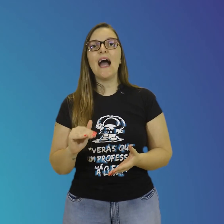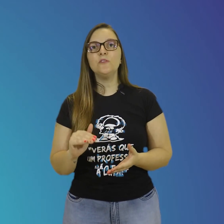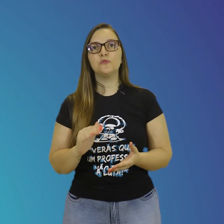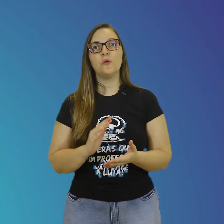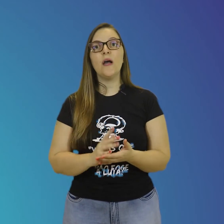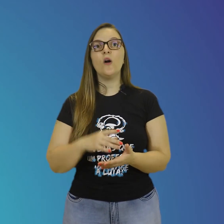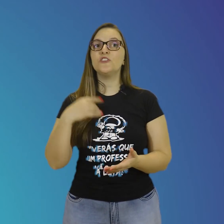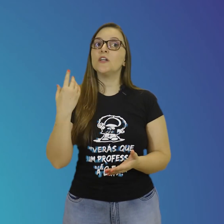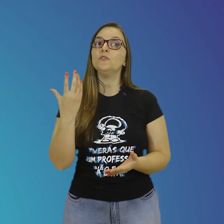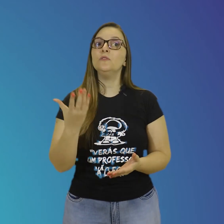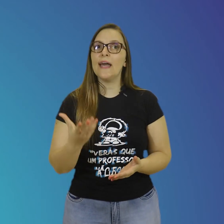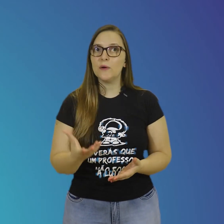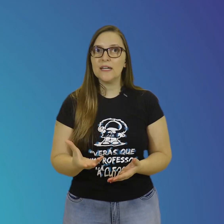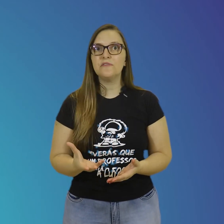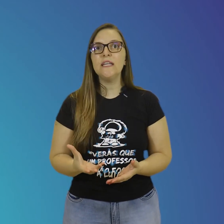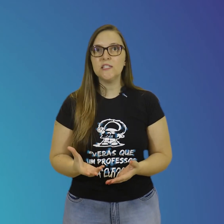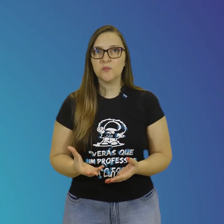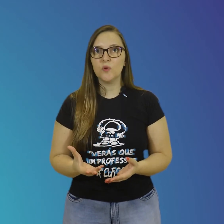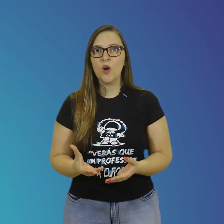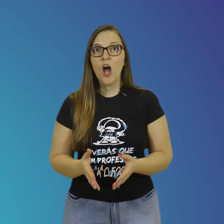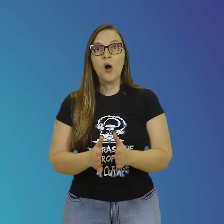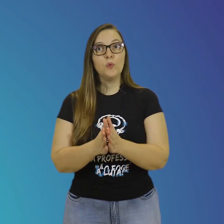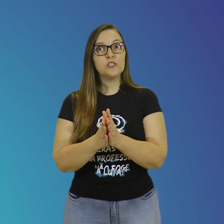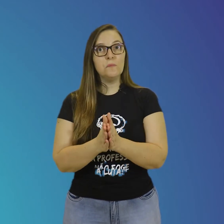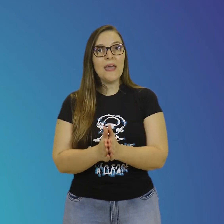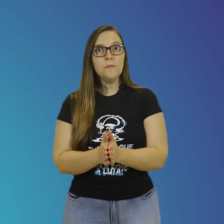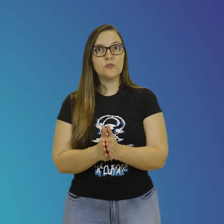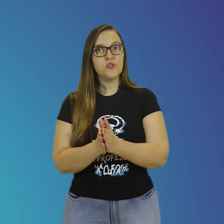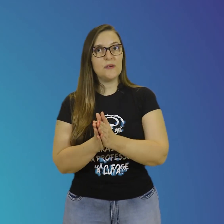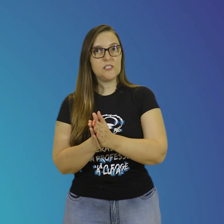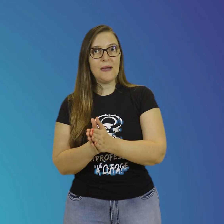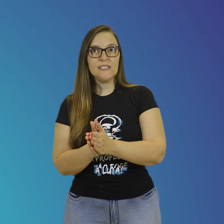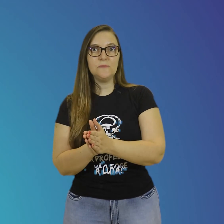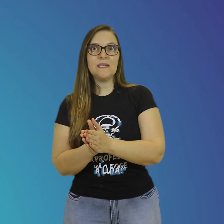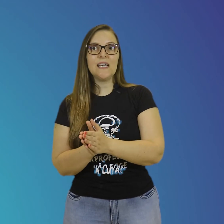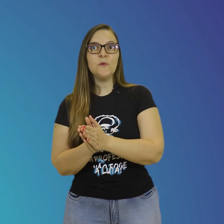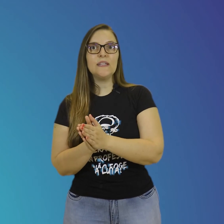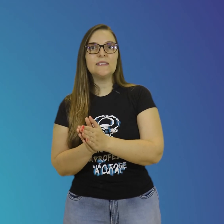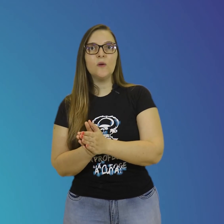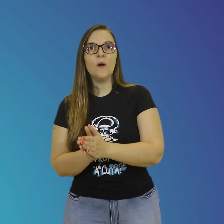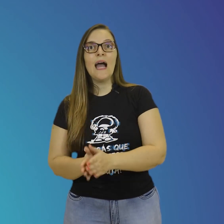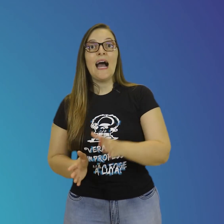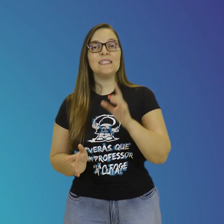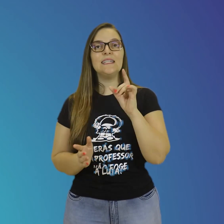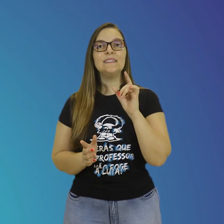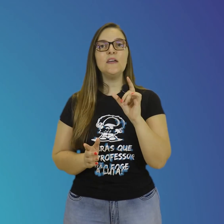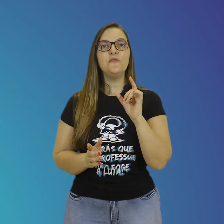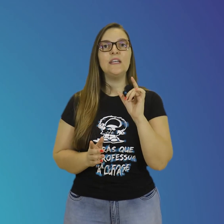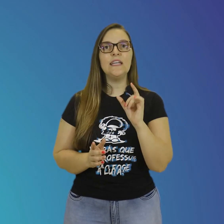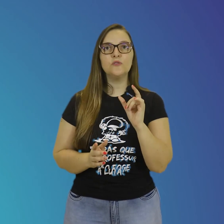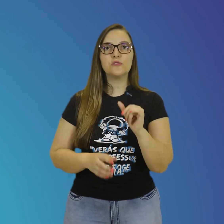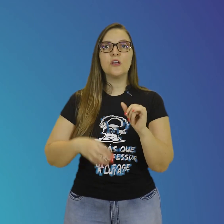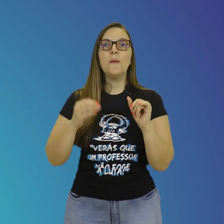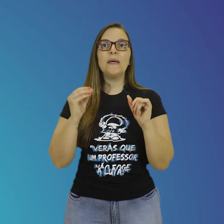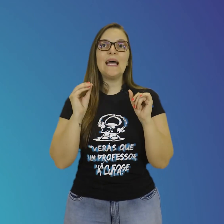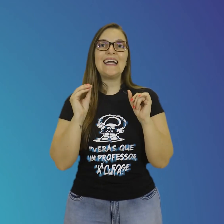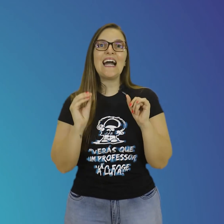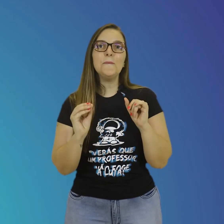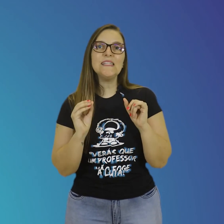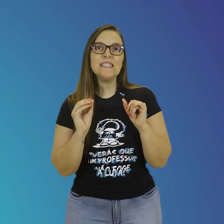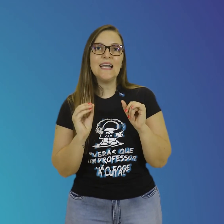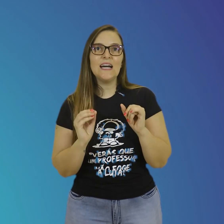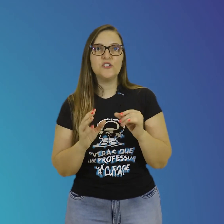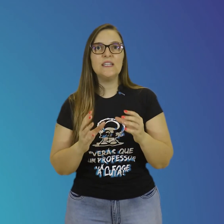inapropriado sob a ótica do neodarwinismo. Os membros de uma espécie passaram então a ser definidos